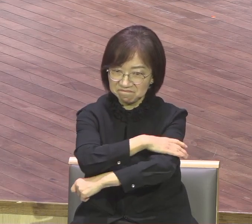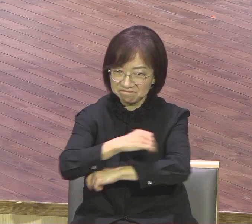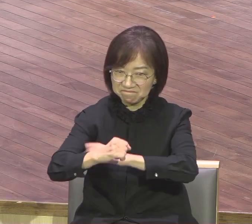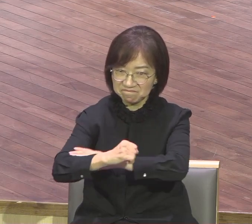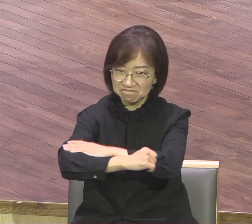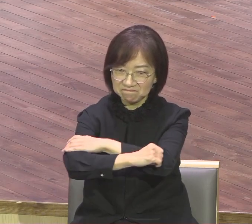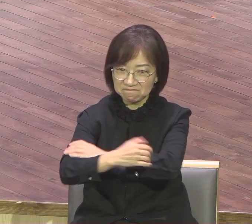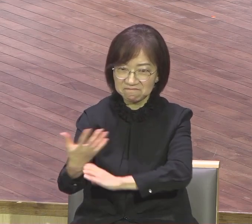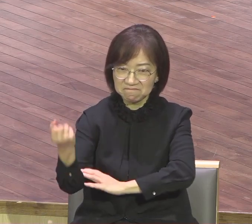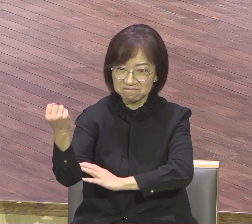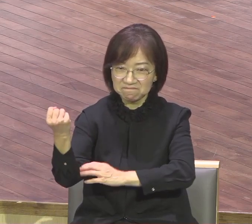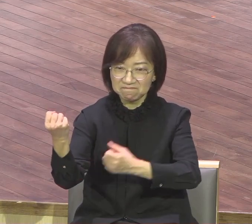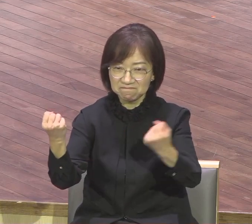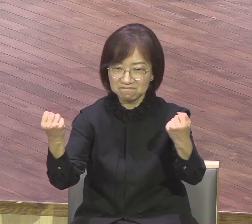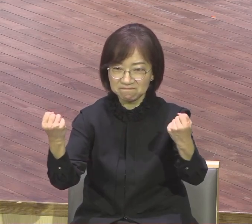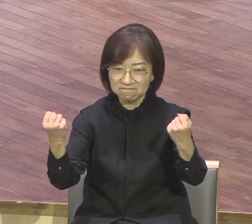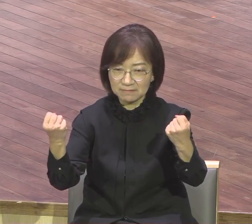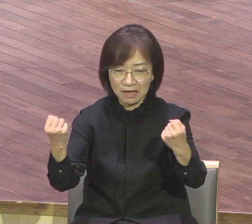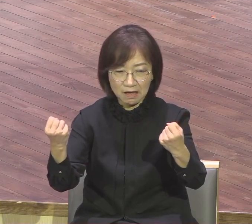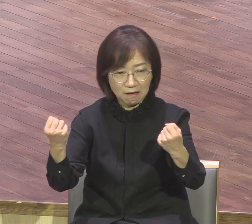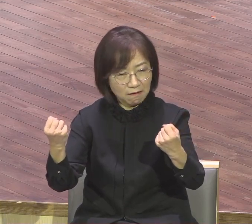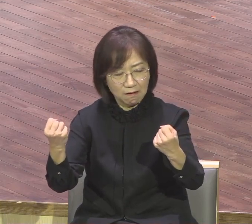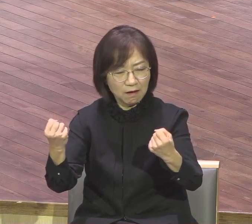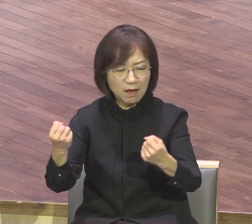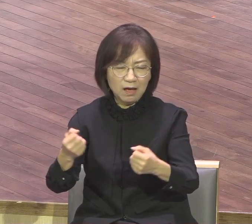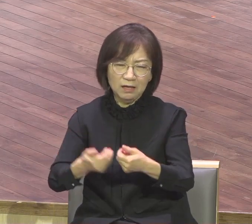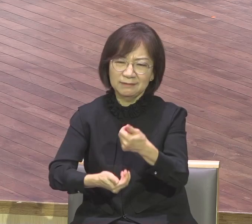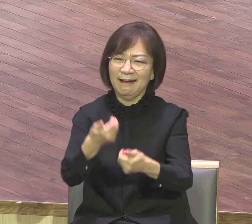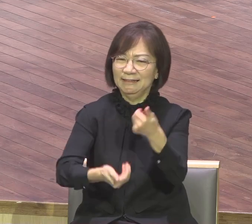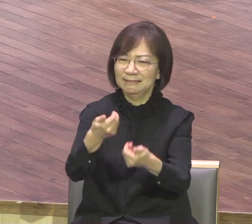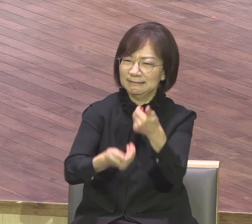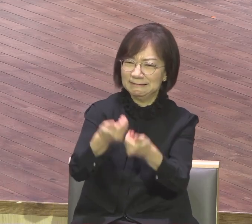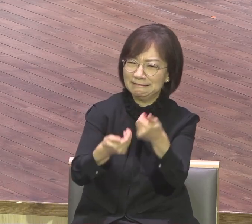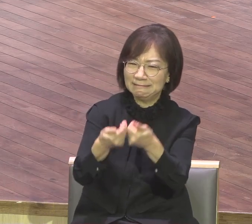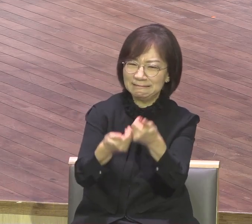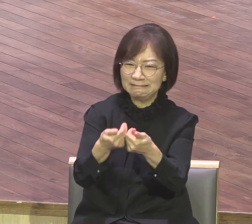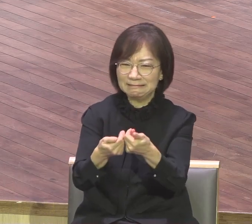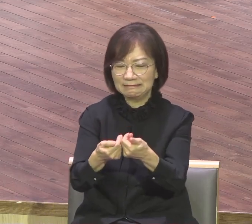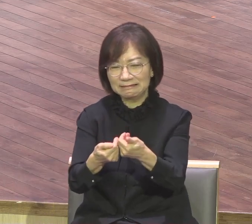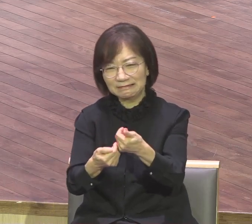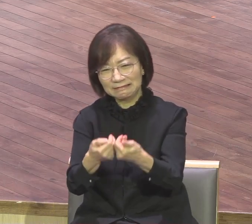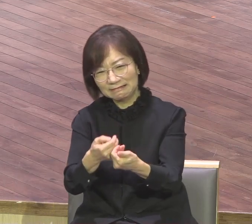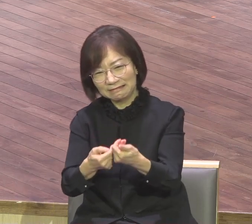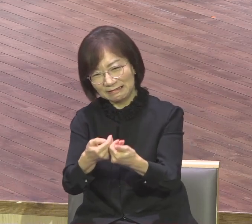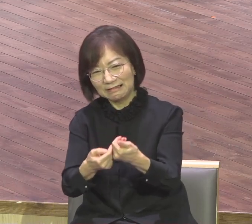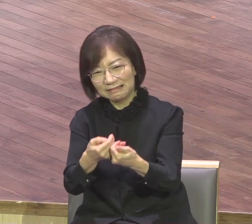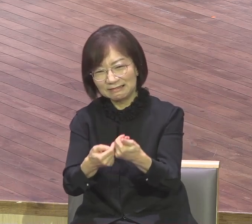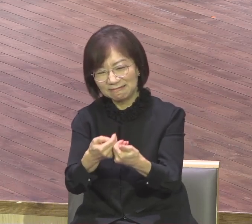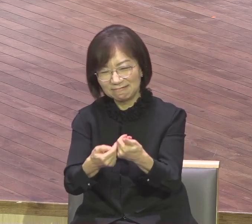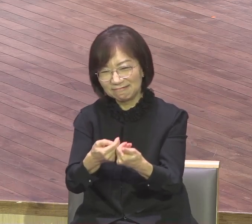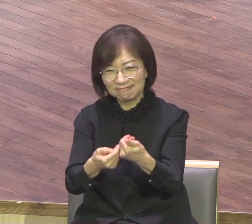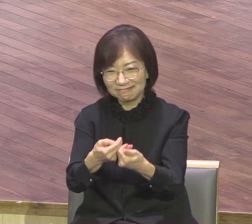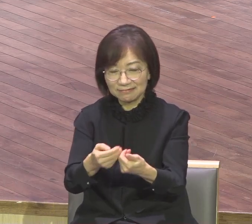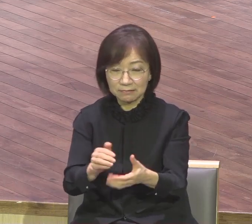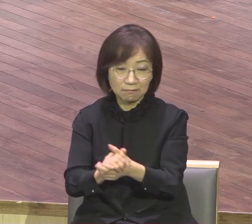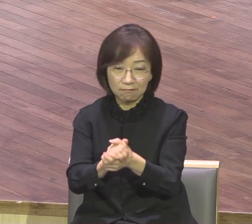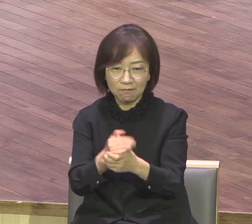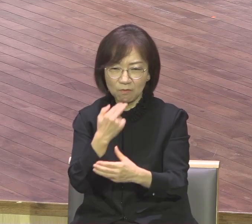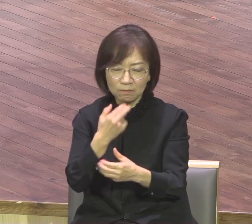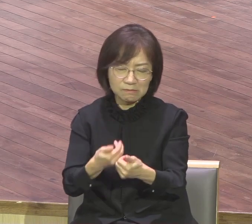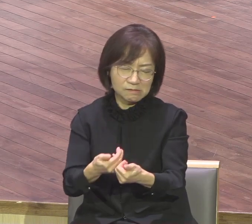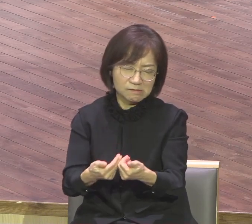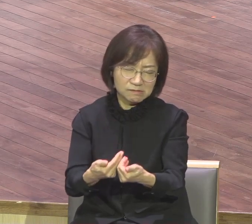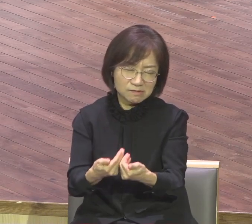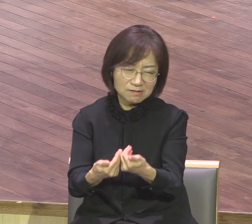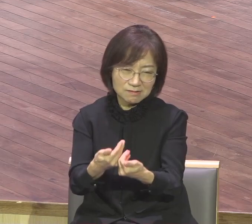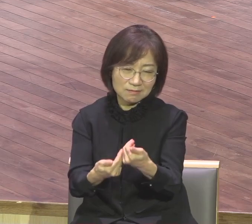이 파워를 행하는 자 있어 가지고 교회가 계속해서 갈등하고 있었어요. A través de ellos dos, a través de la pelea de ellos dos, tenían problemas